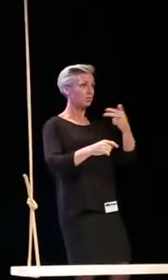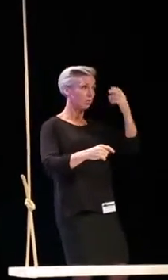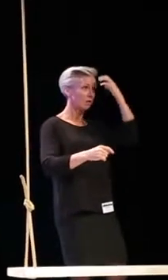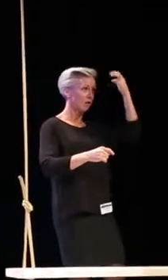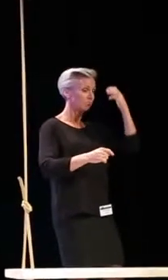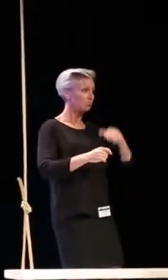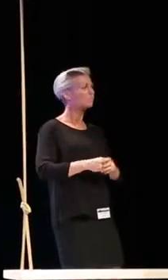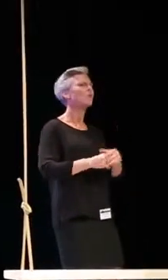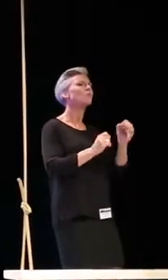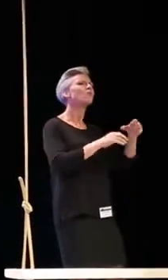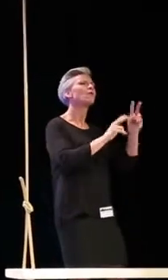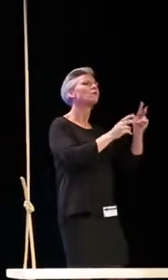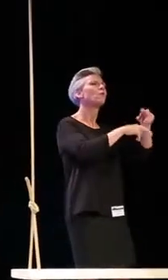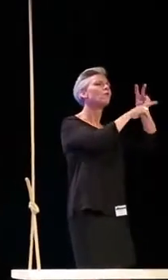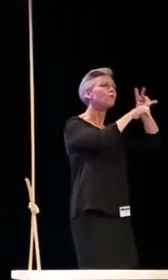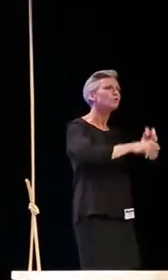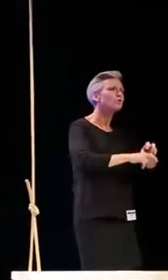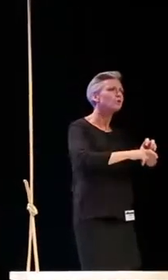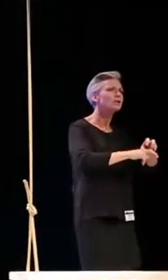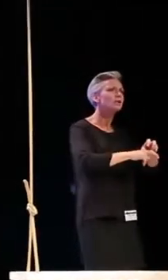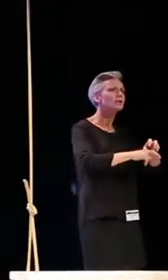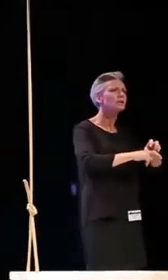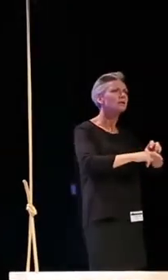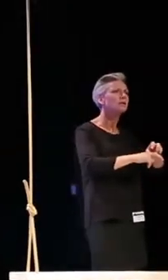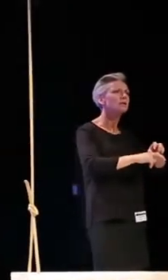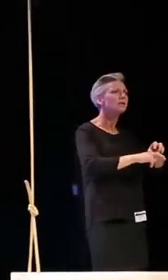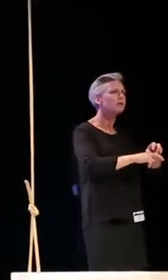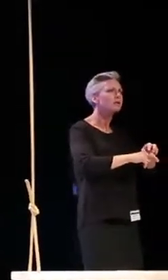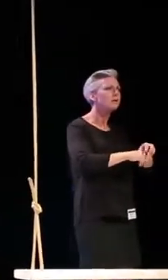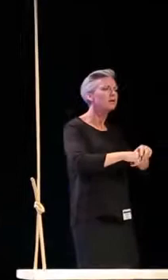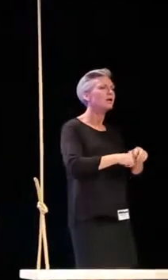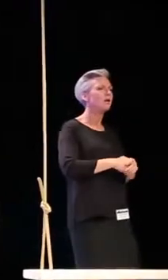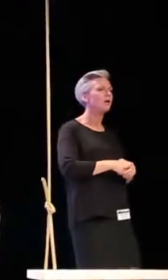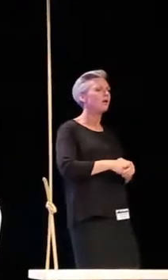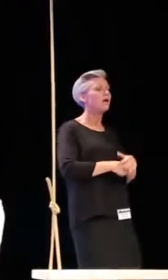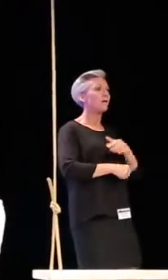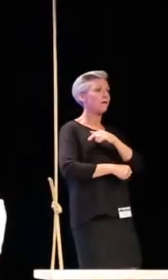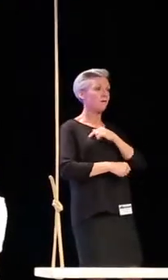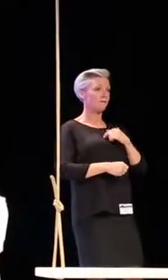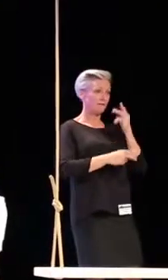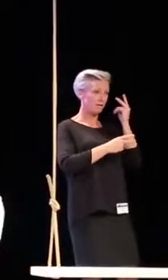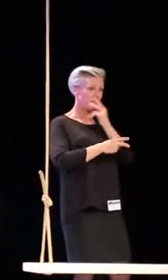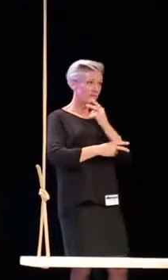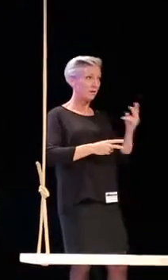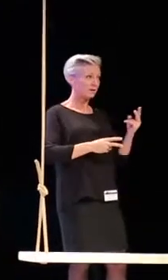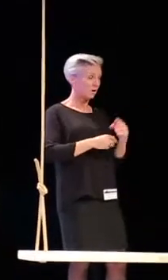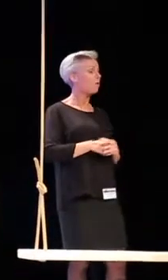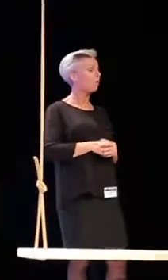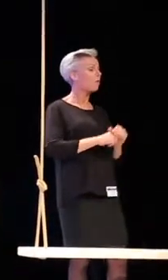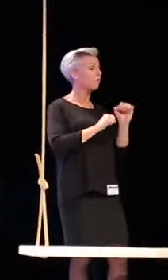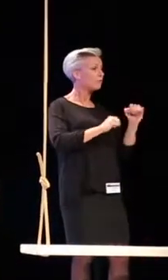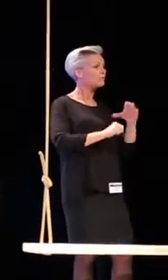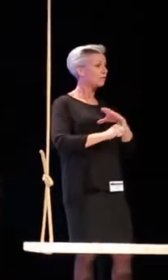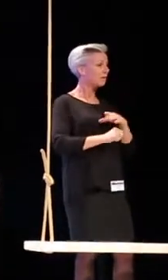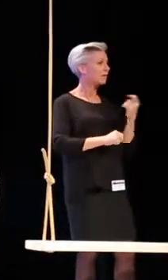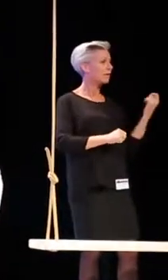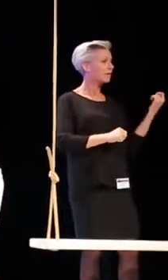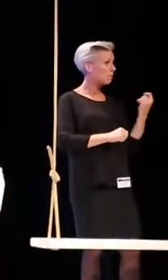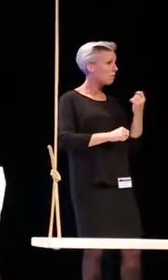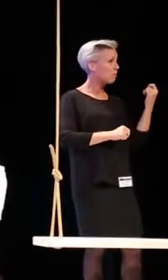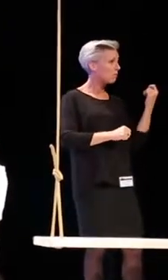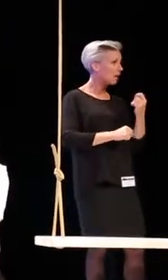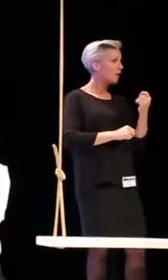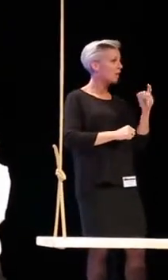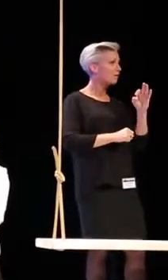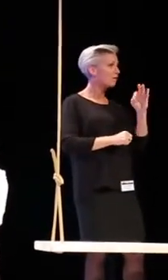tycker att klimatfrågan är viktig, men våra modeller visar att världen kommer behöva ha billig fossil energi de kommande 30 åren för att vi ska ta